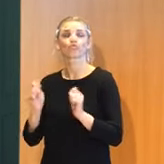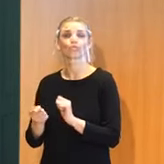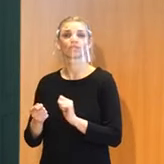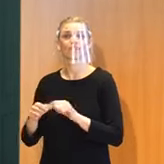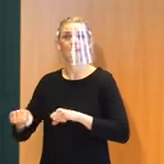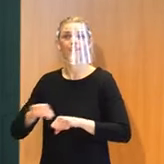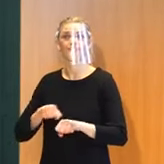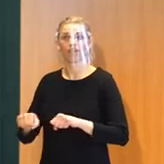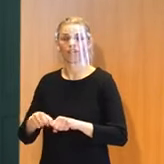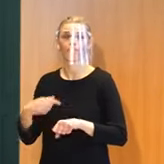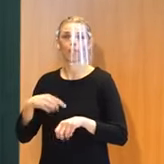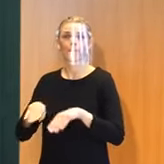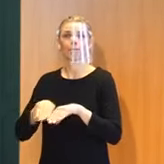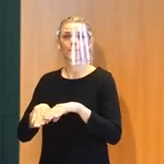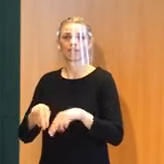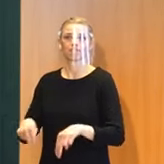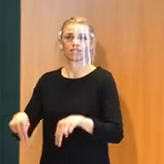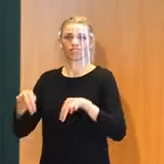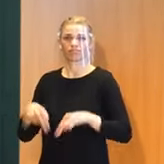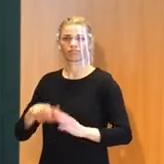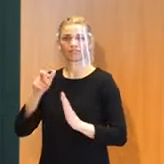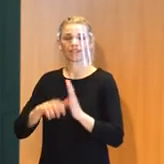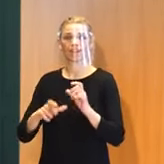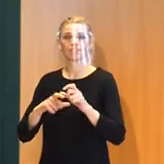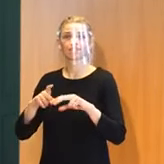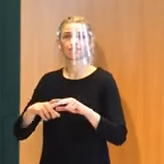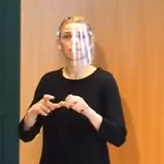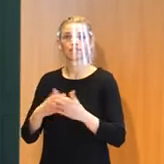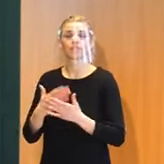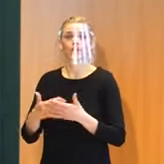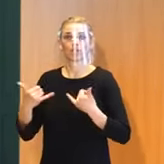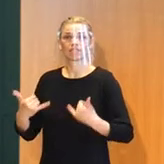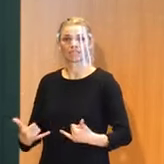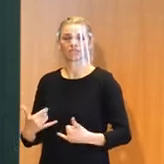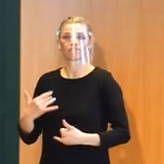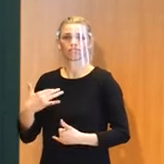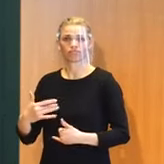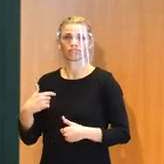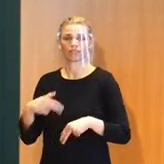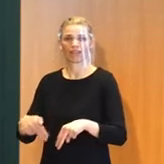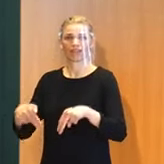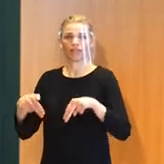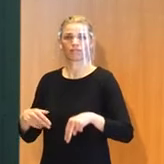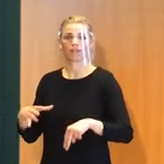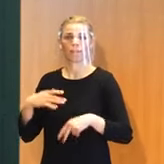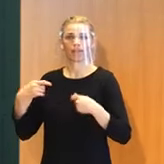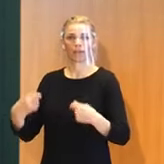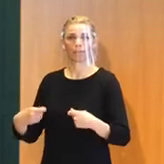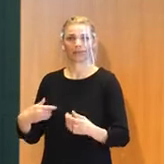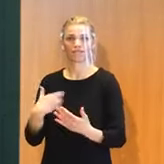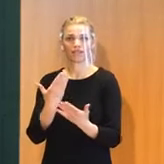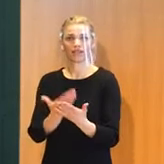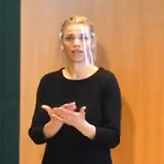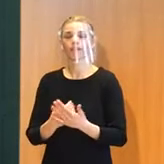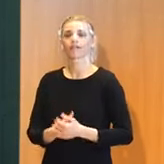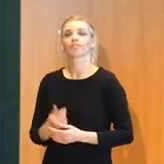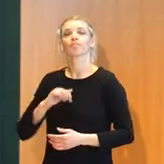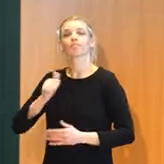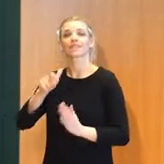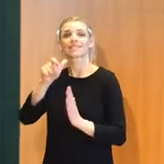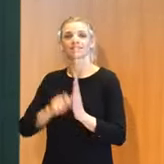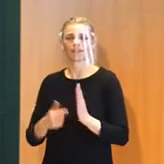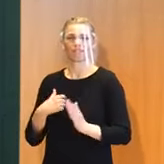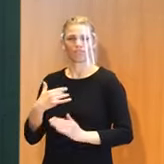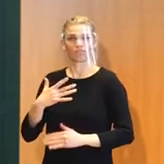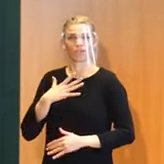ministri za SaS podajú demisiu a dnes som preto podal demisiu pani prezidentke. Ja som na jednej strane aj